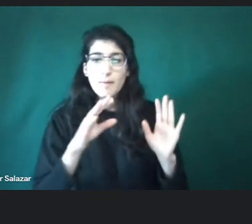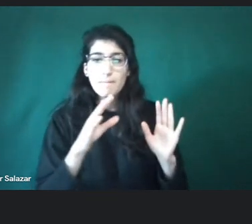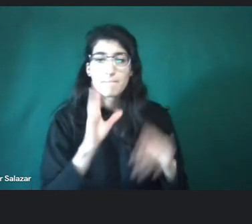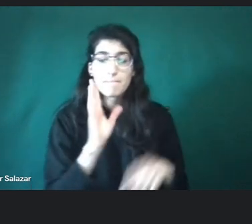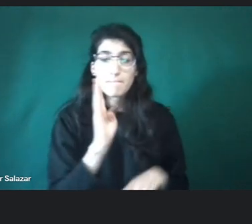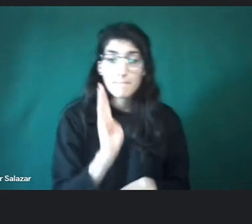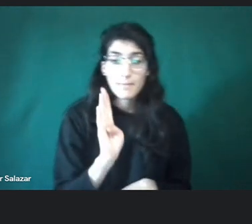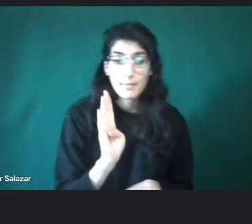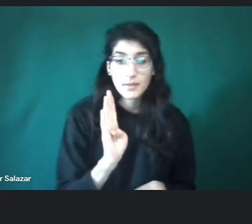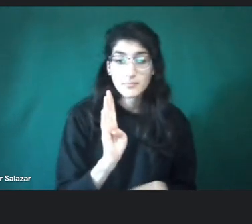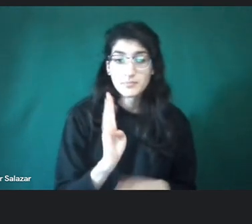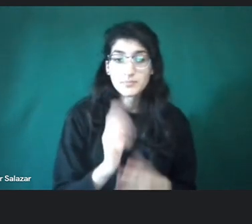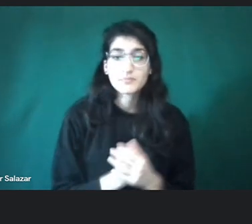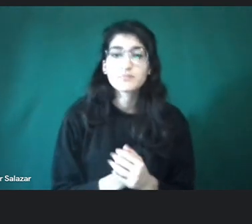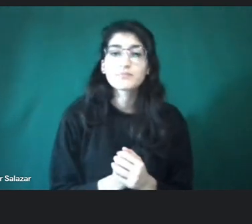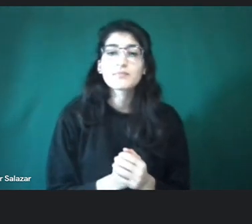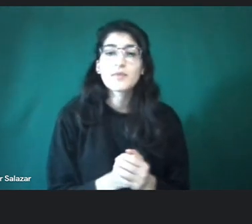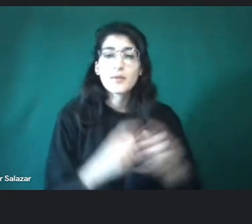¿Cuál es el primer bloque?